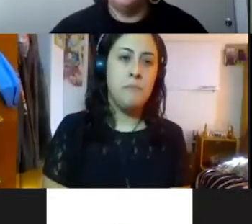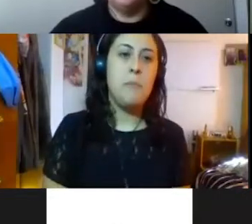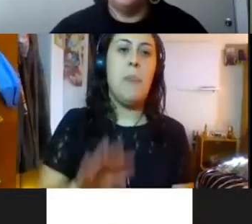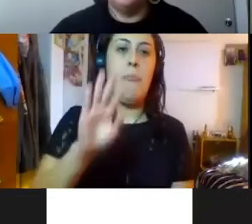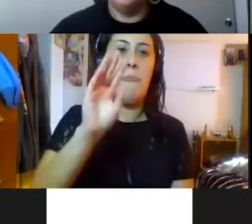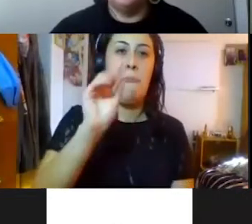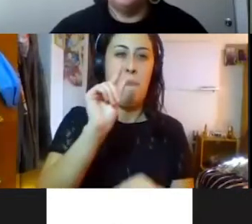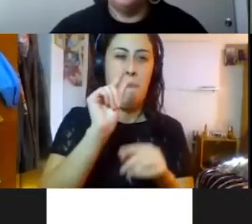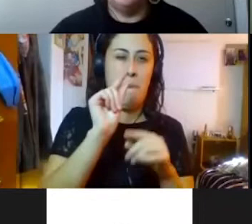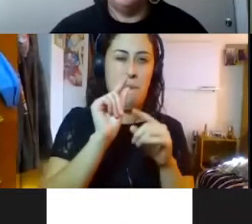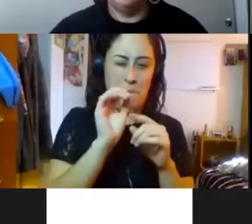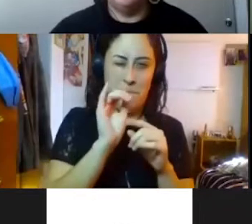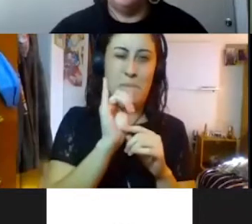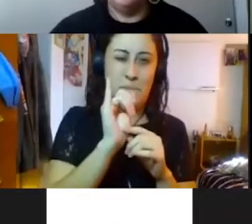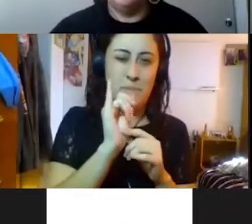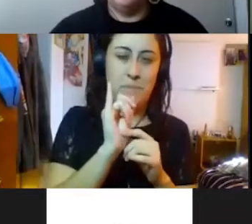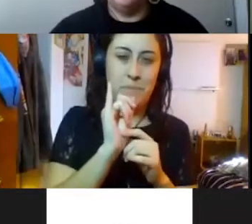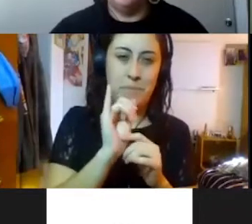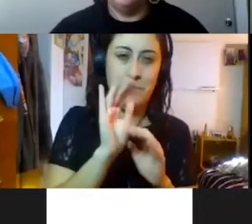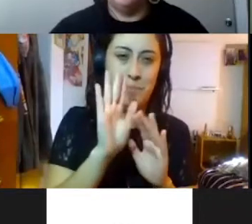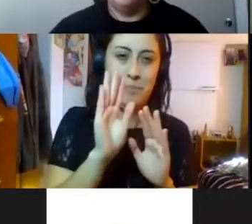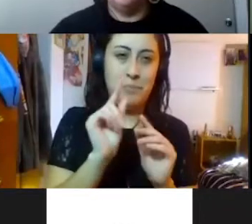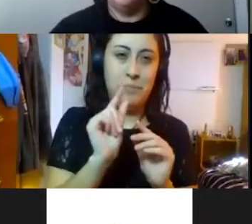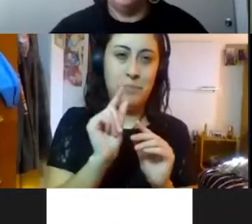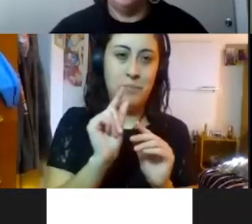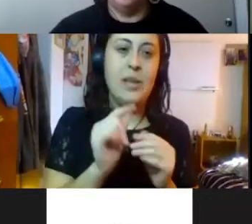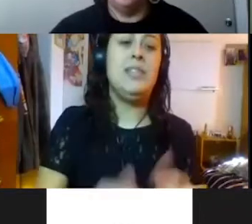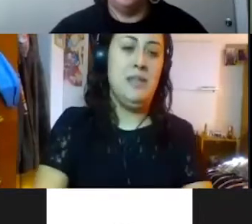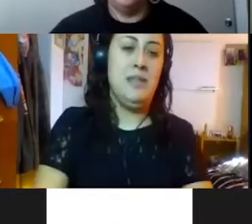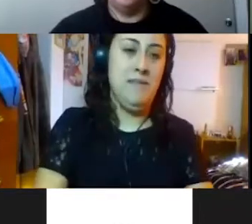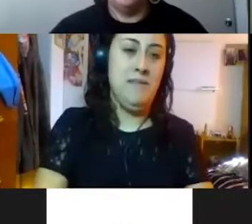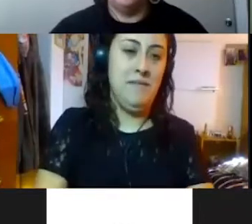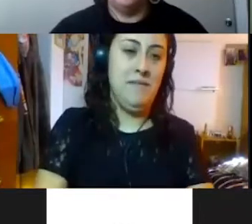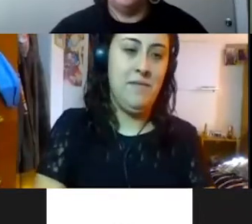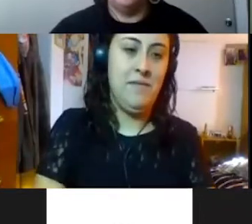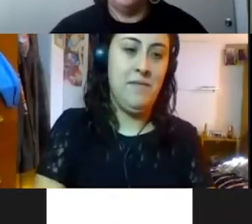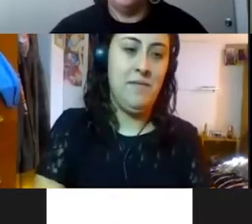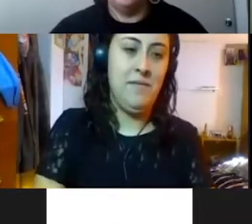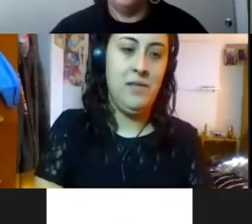súper válidas, así que aquí llegó Juan Luis para respondernos.